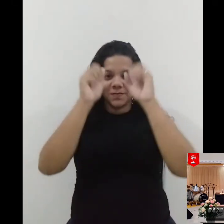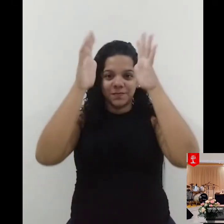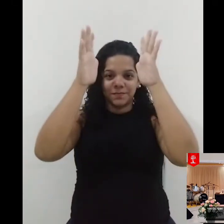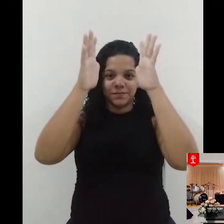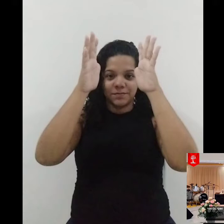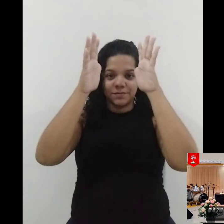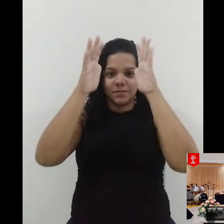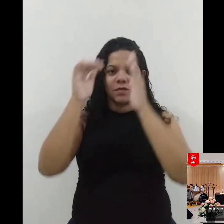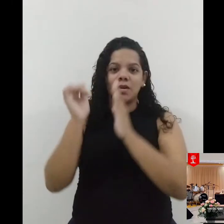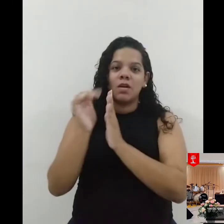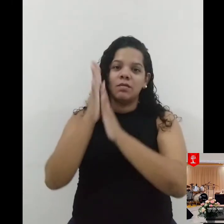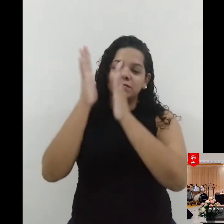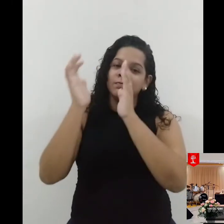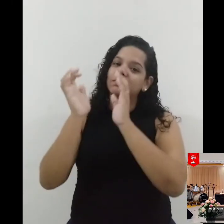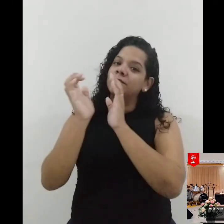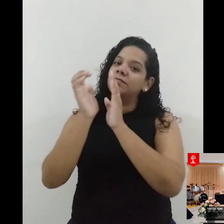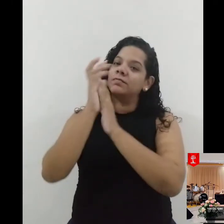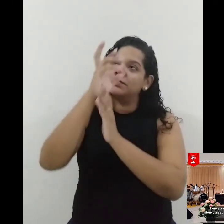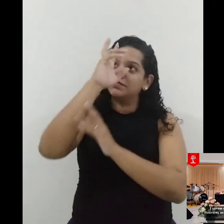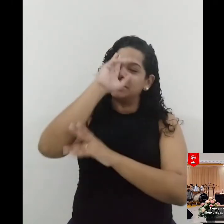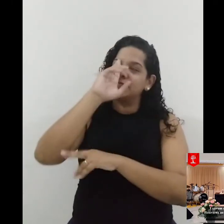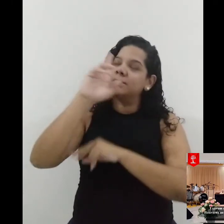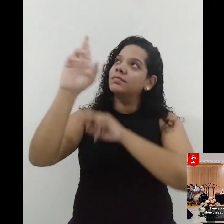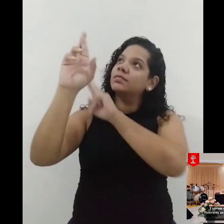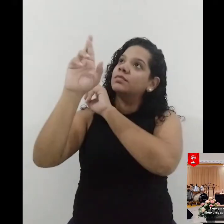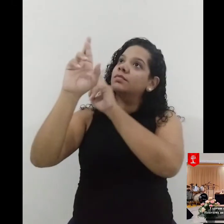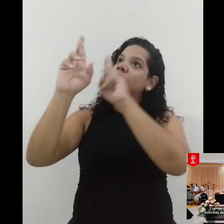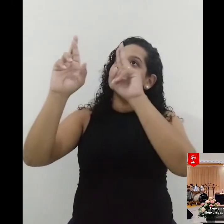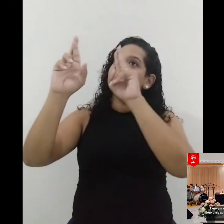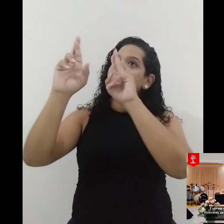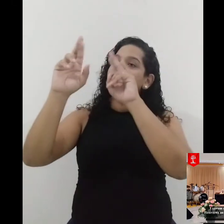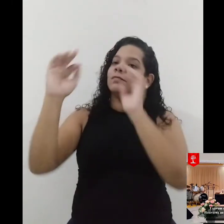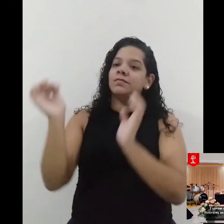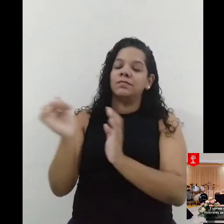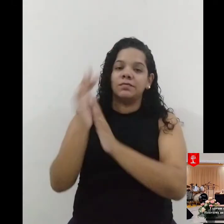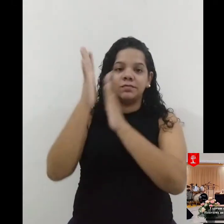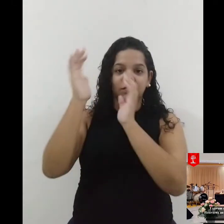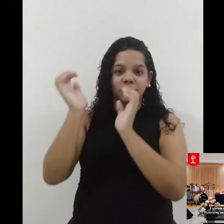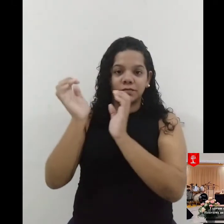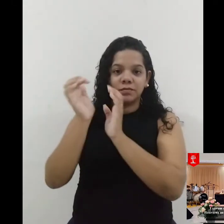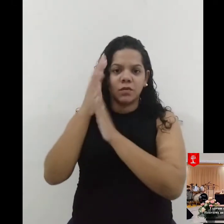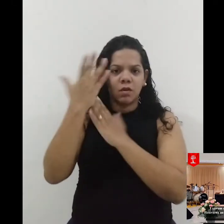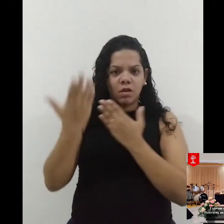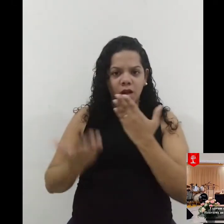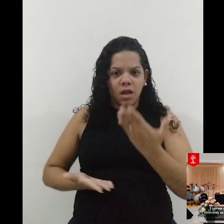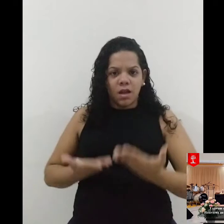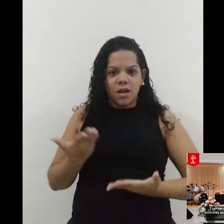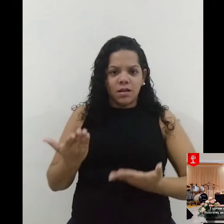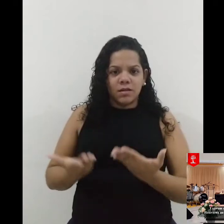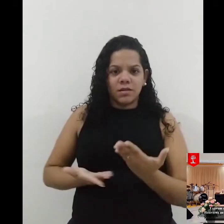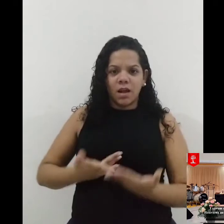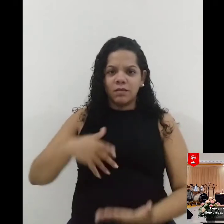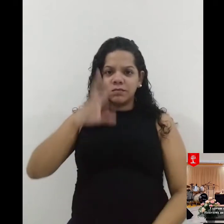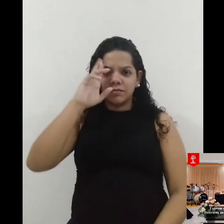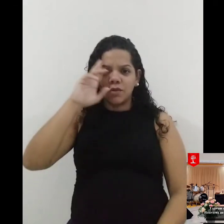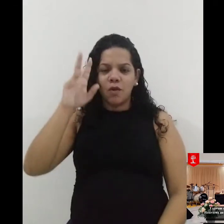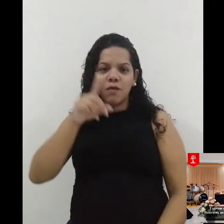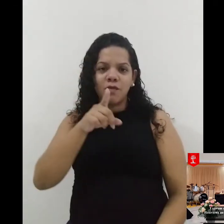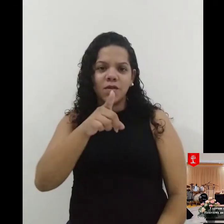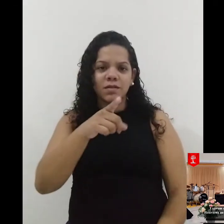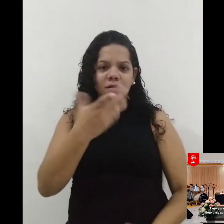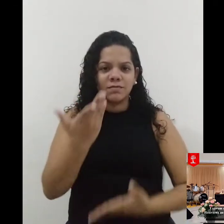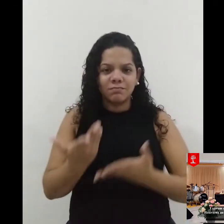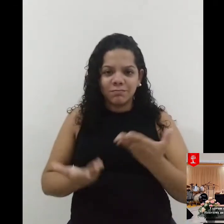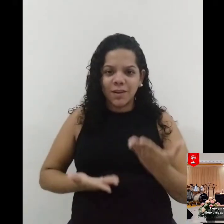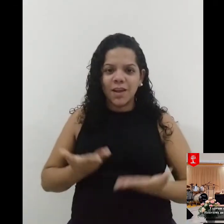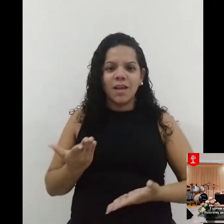Senhor, nos pátios da casa do nosso Deus. Louvem o Senhor, pois o Senhor é bom. Cantem